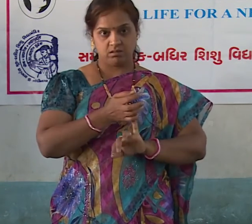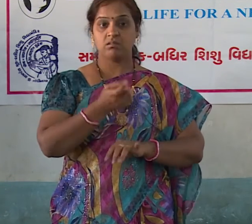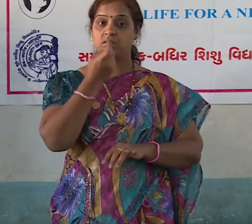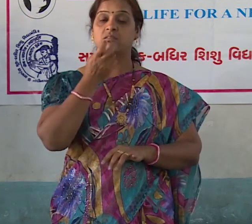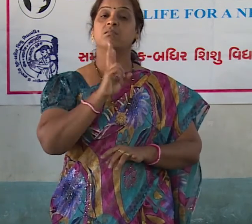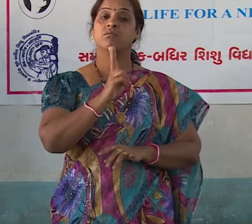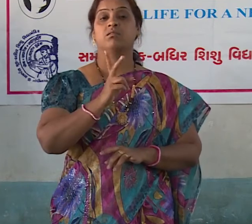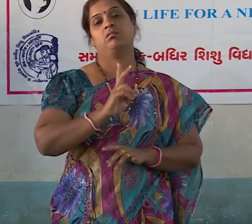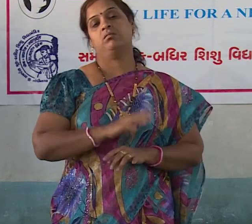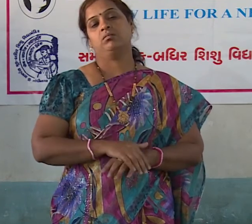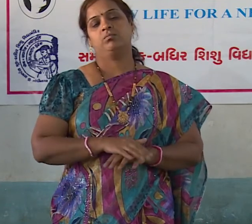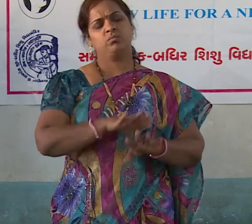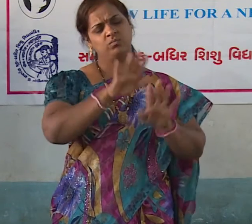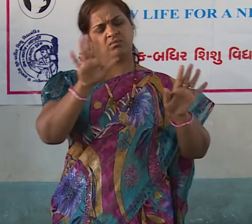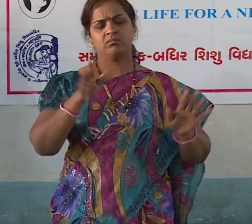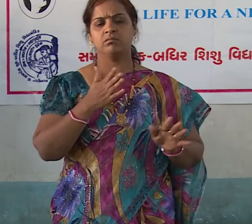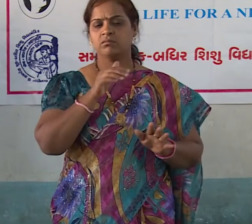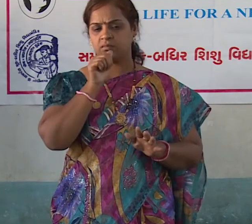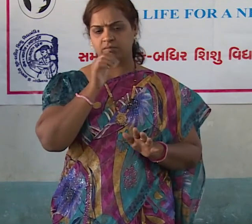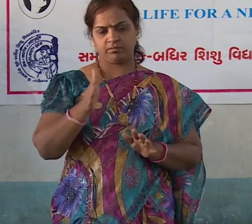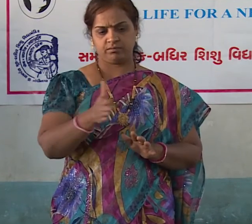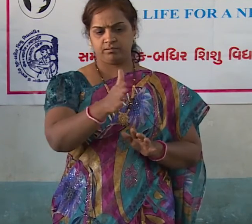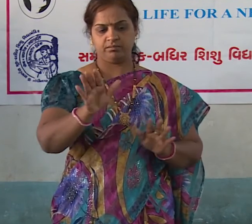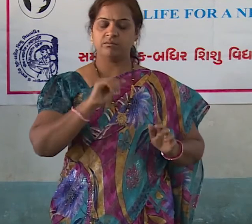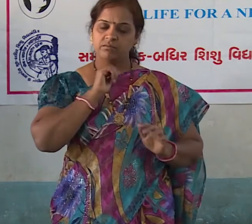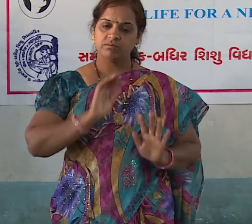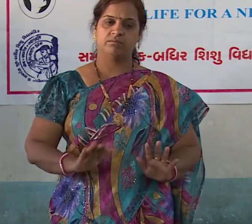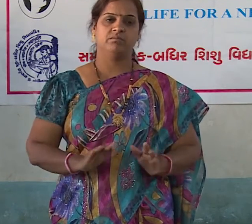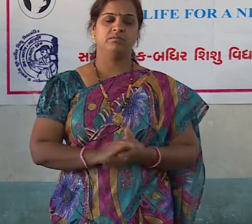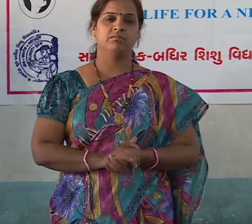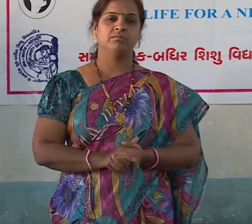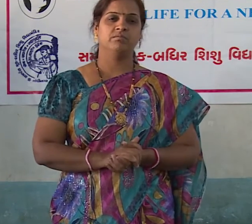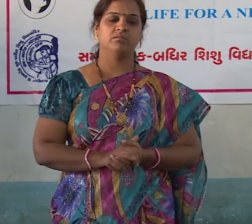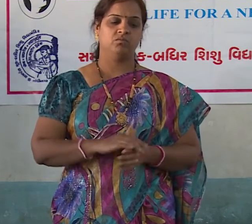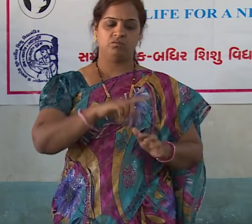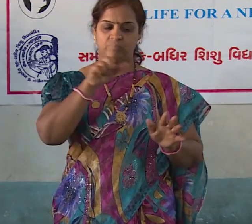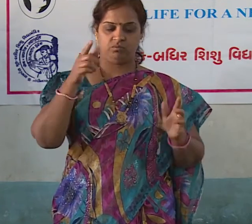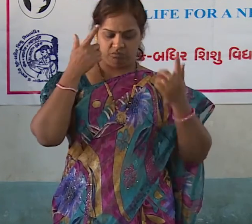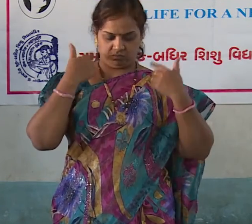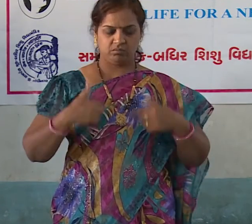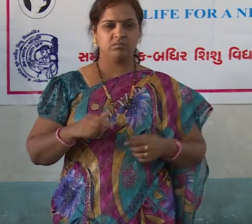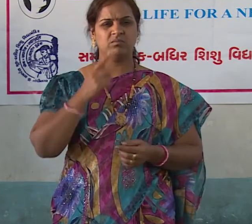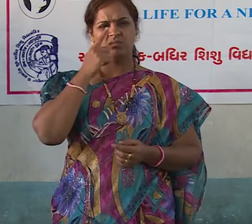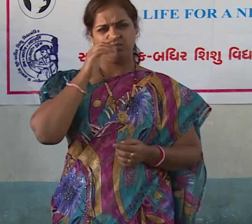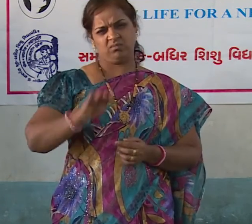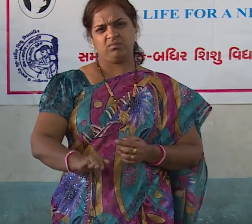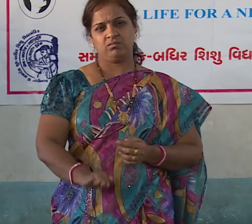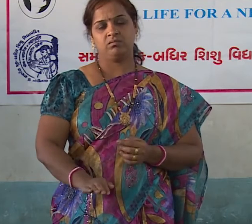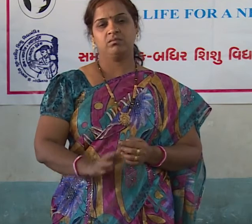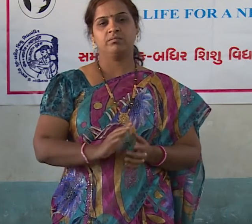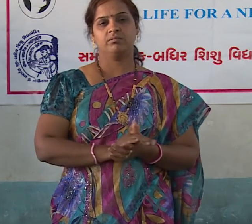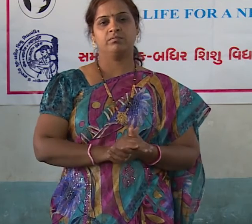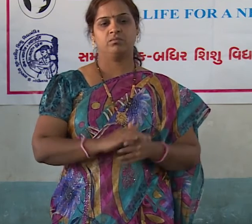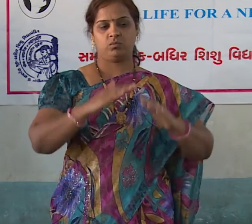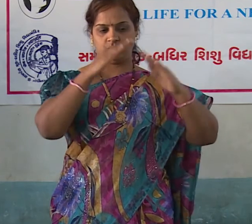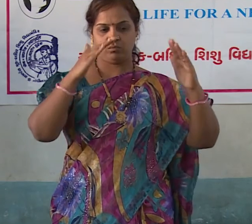थे, प्रोग्राम बनाया हुआ था। एक राजा के बच्चे का मॉडल भी बना के रखा हुआ था, सिर्फ उसके उत्तर